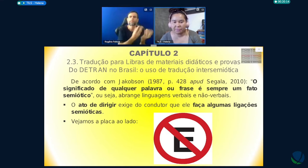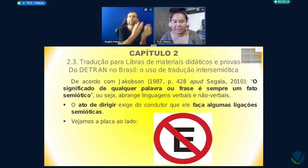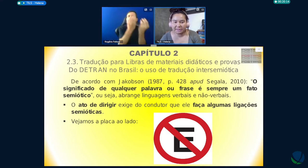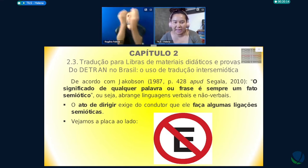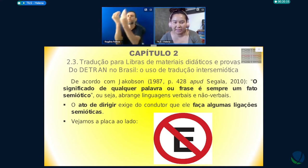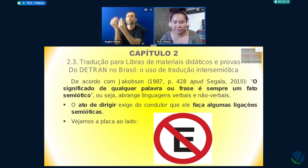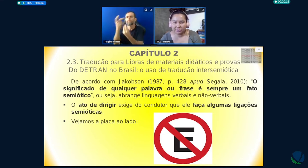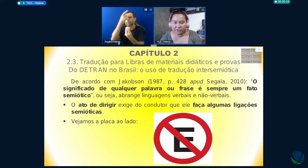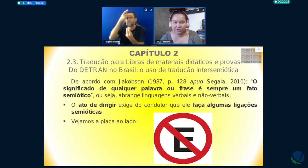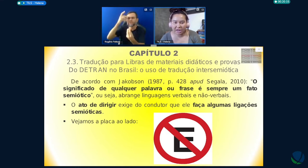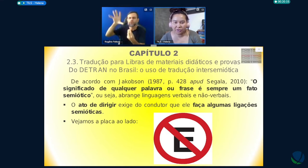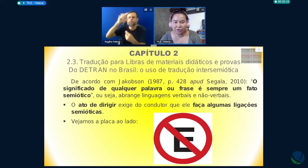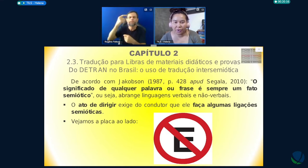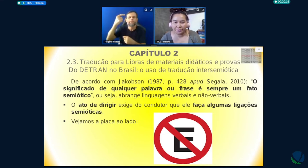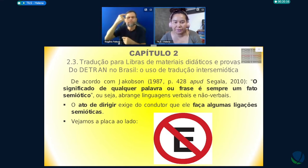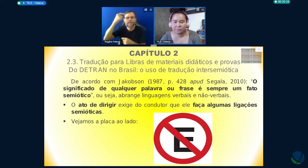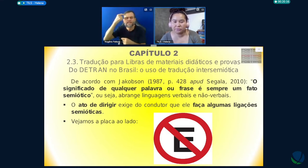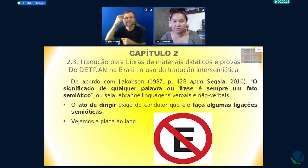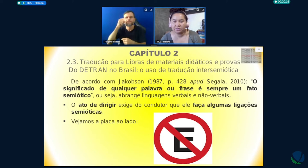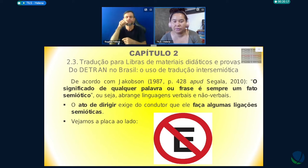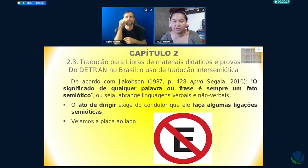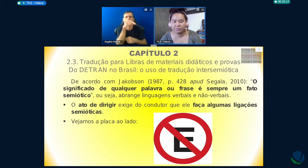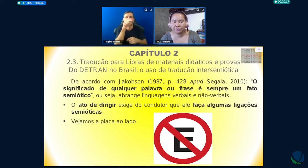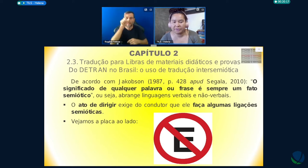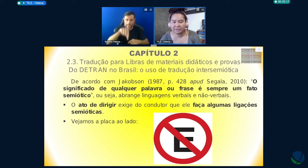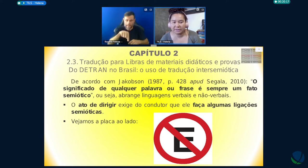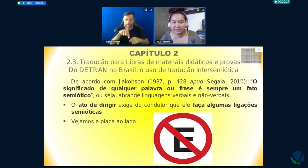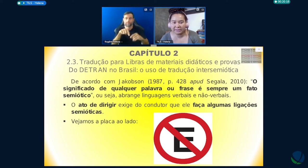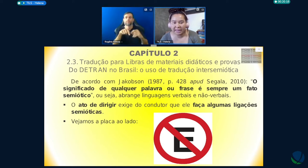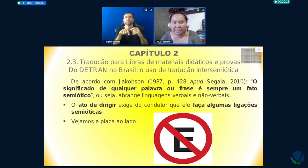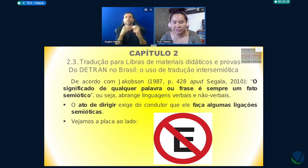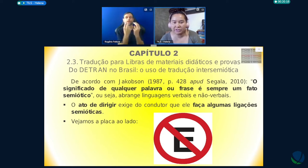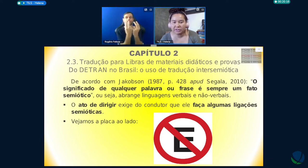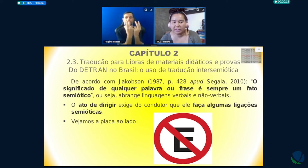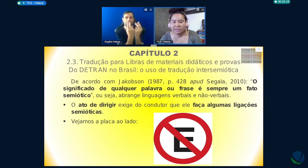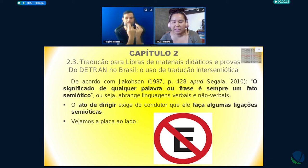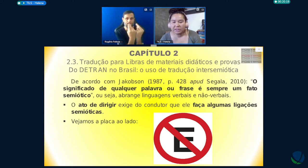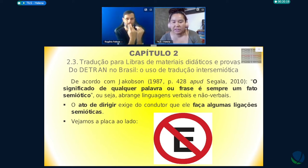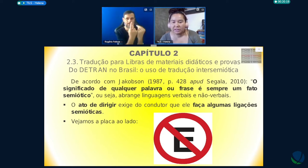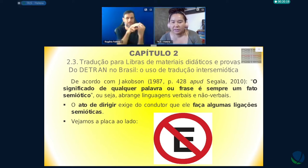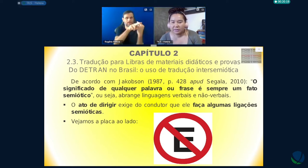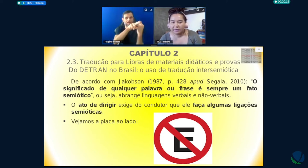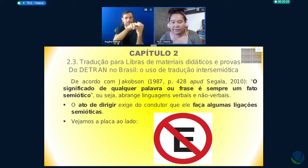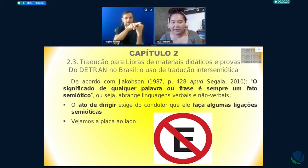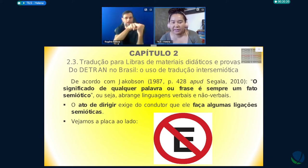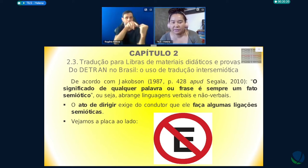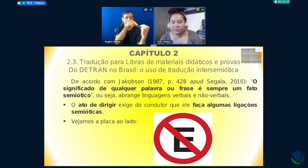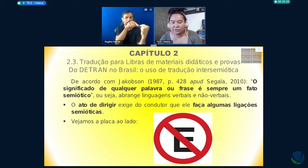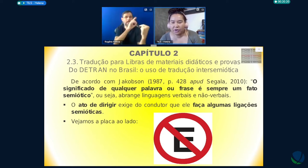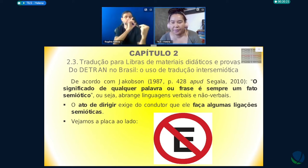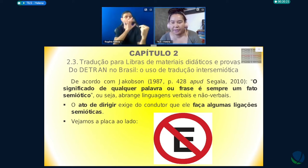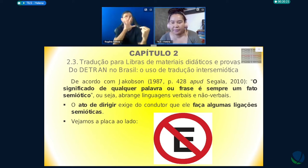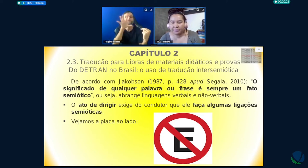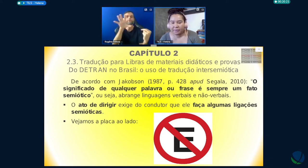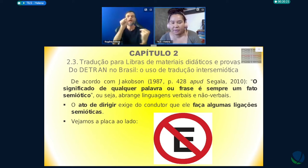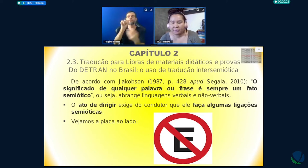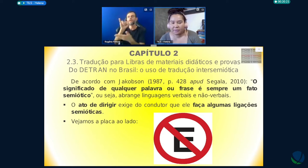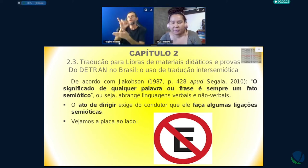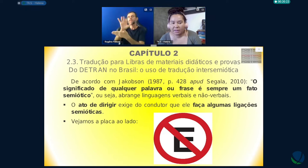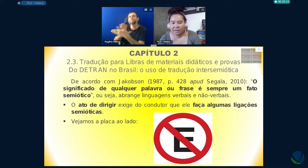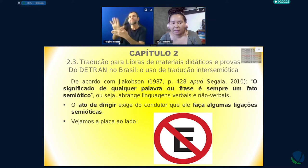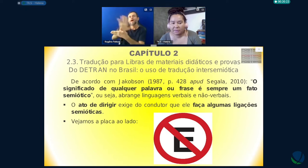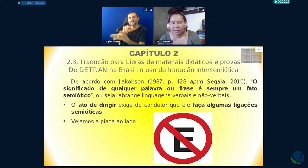também baseado em Jacobson, de 1887, falando sobre